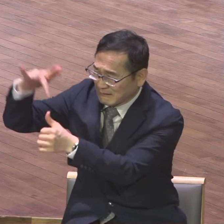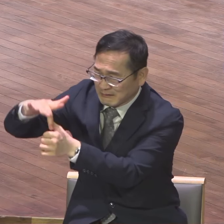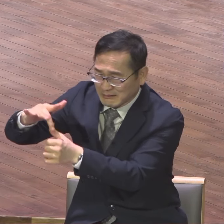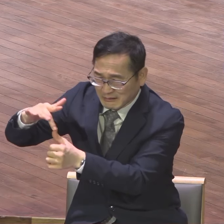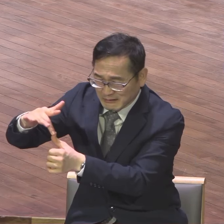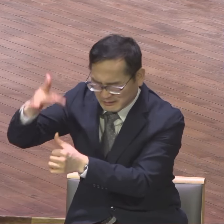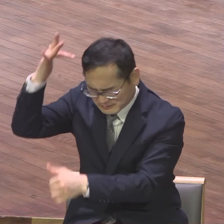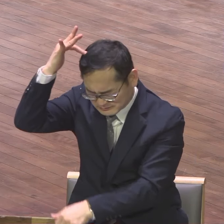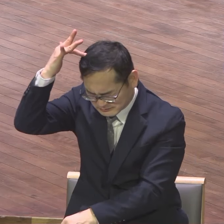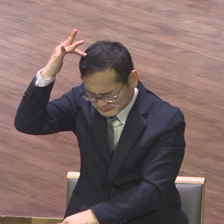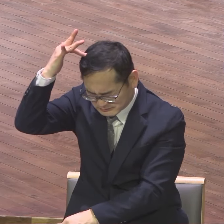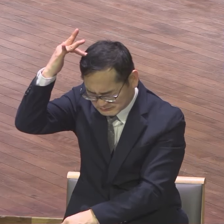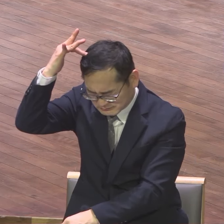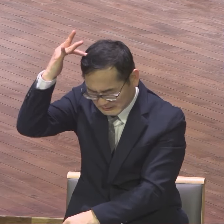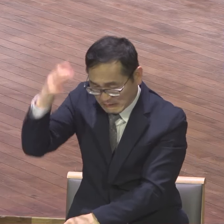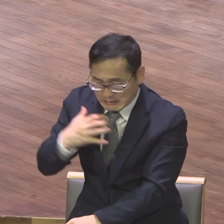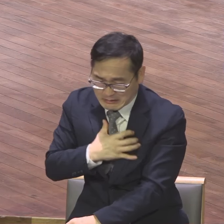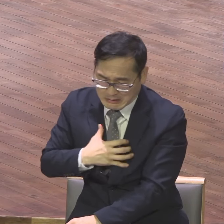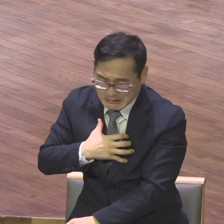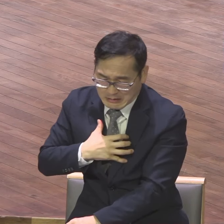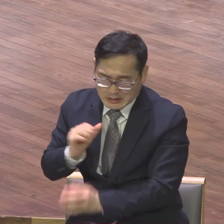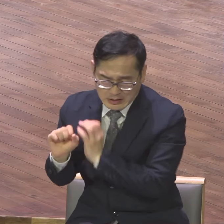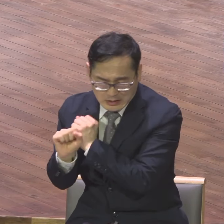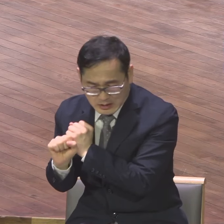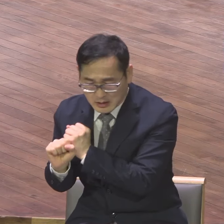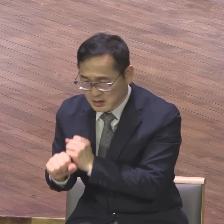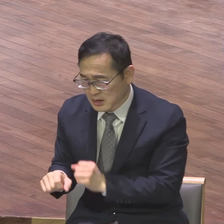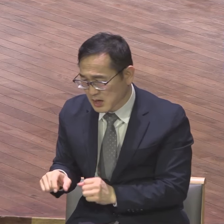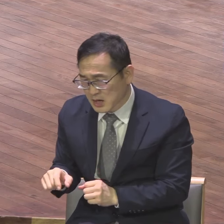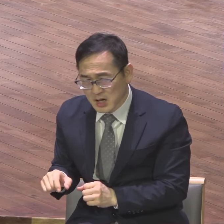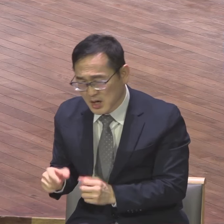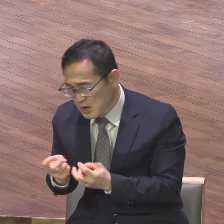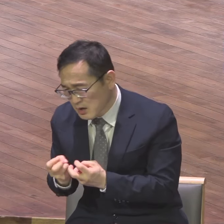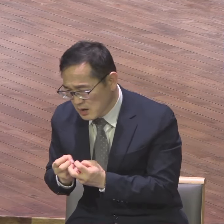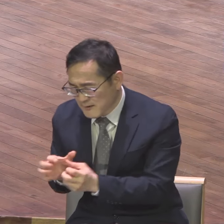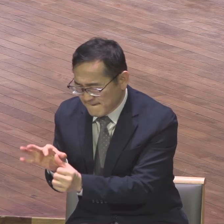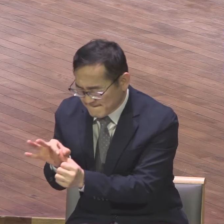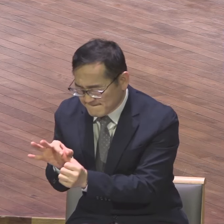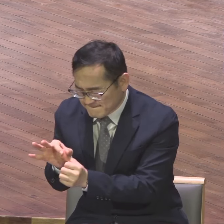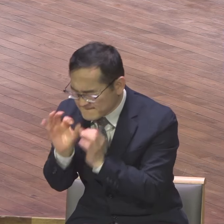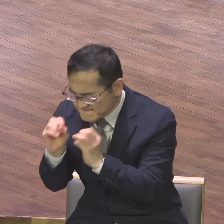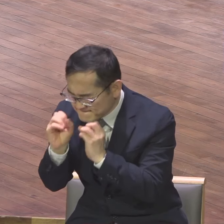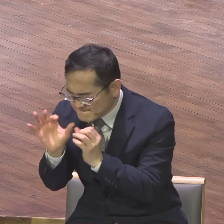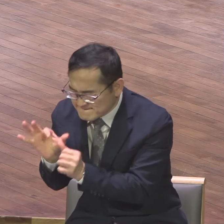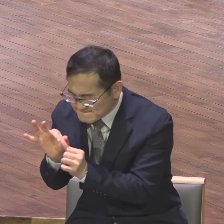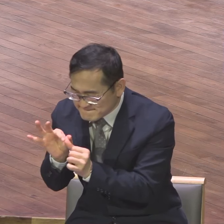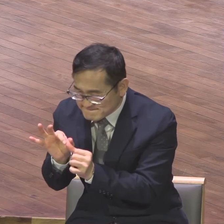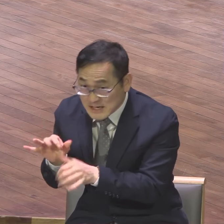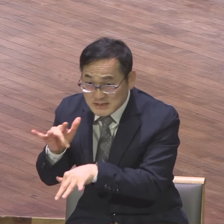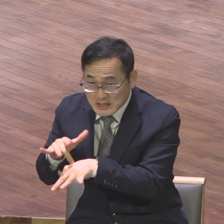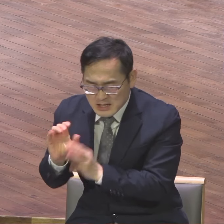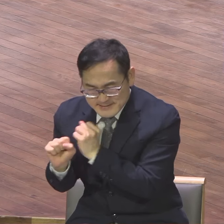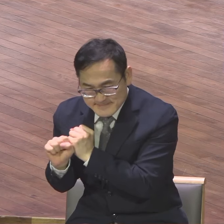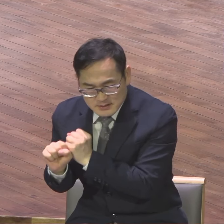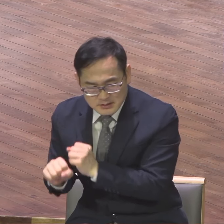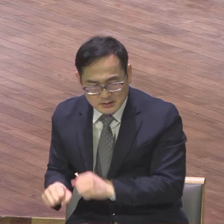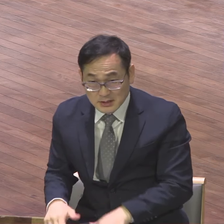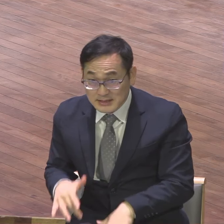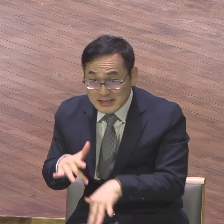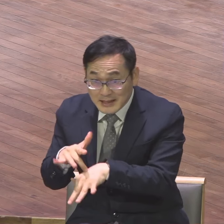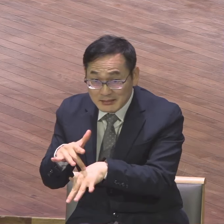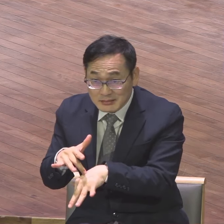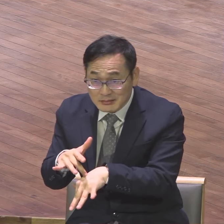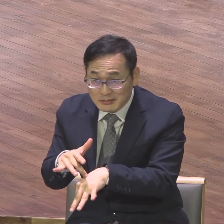영적으로 다 보고 있기 때문에 그 영혼 살려내려고 그래야 해방되니까 사단에 잡혀. 사단이 뭘 좋은 걸